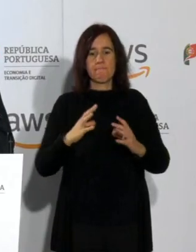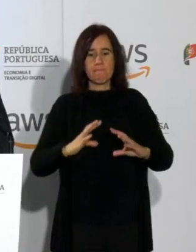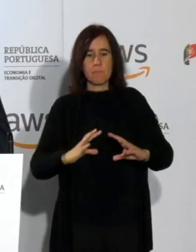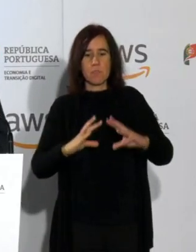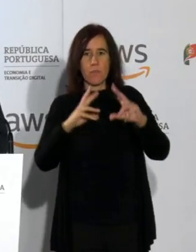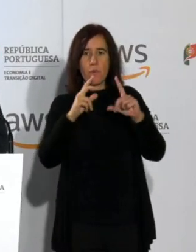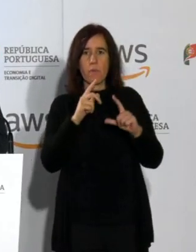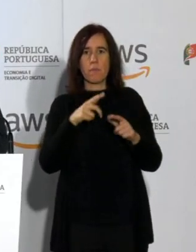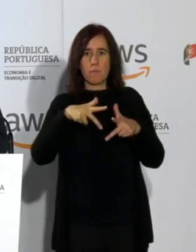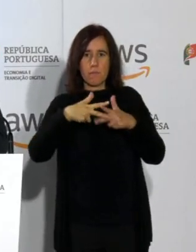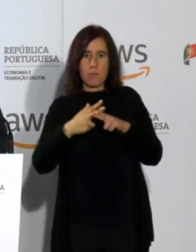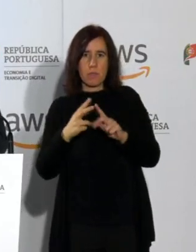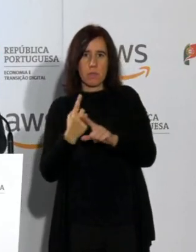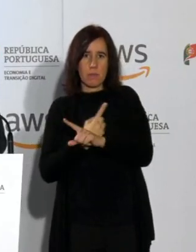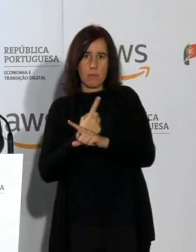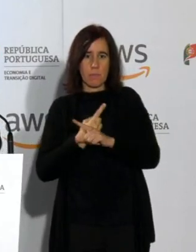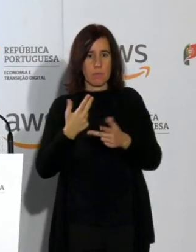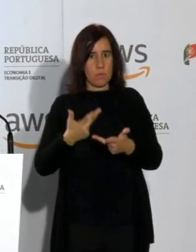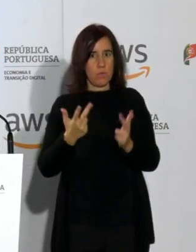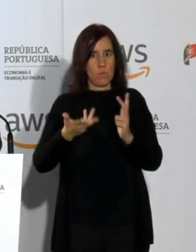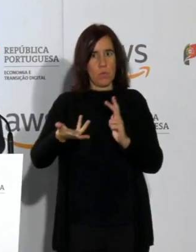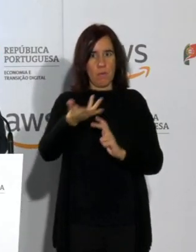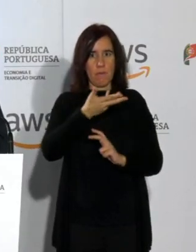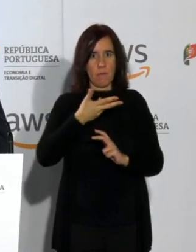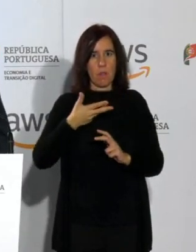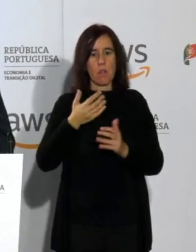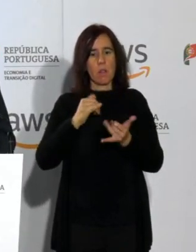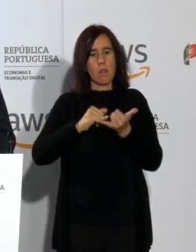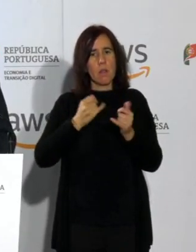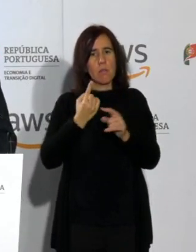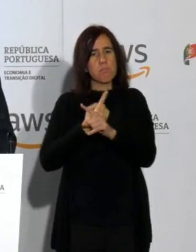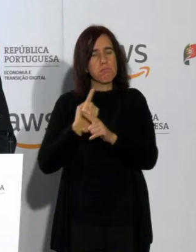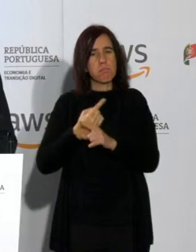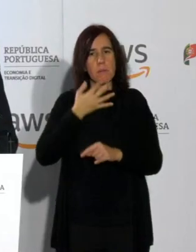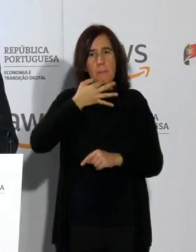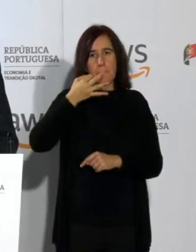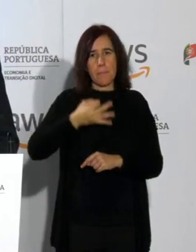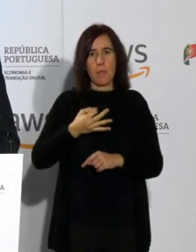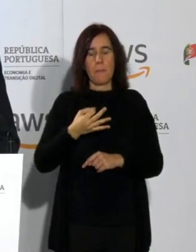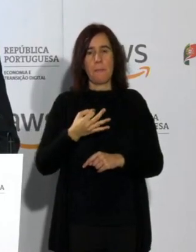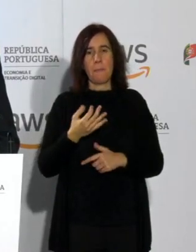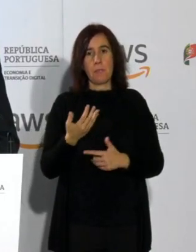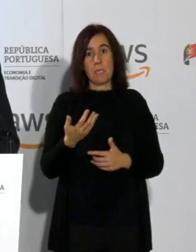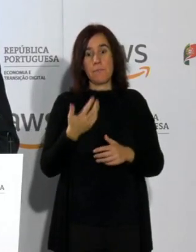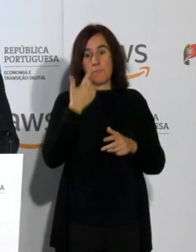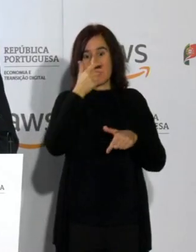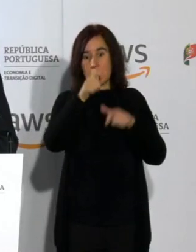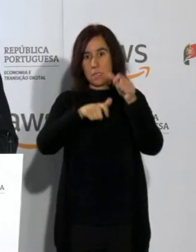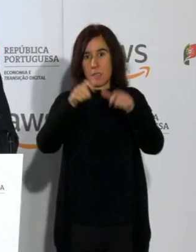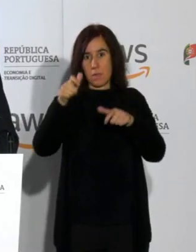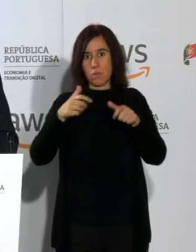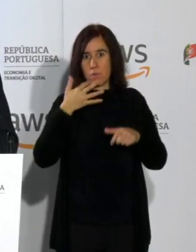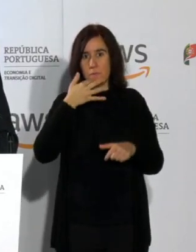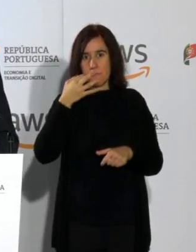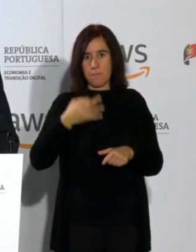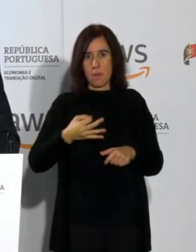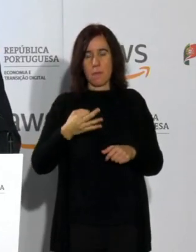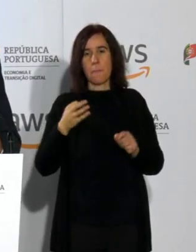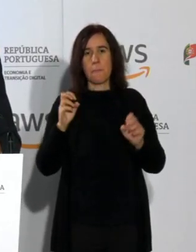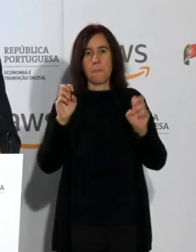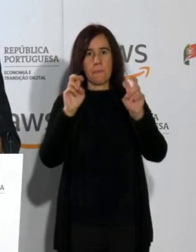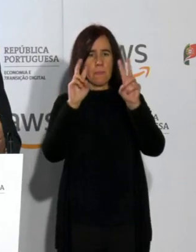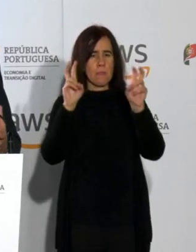desenvolver ferramentas e disponibilizá-las a todas as organizações e a todos os cidadãos em